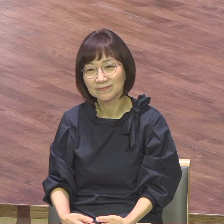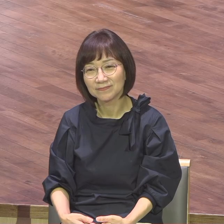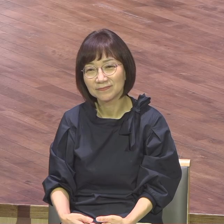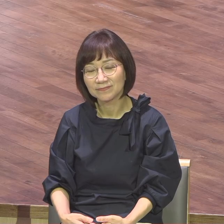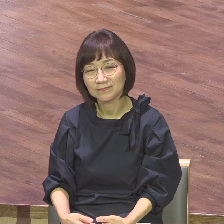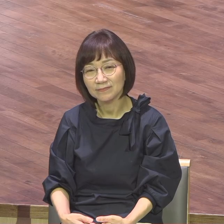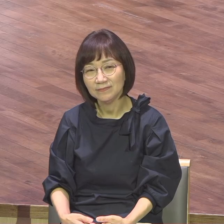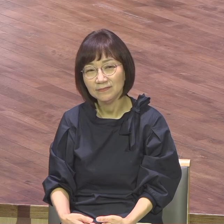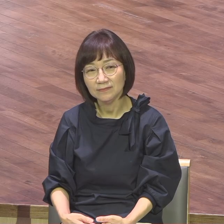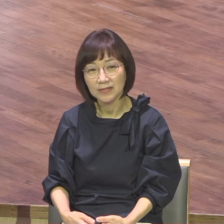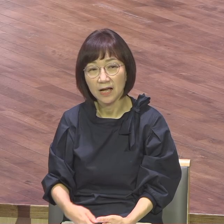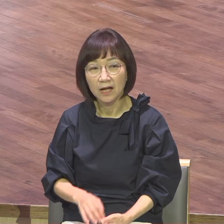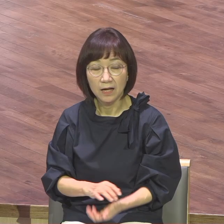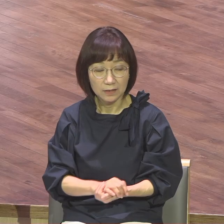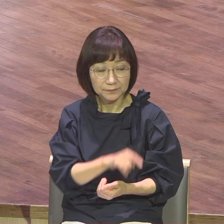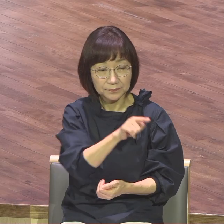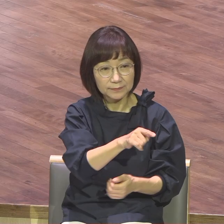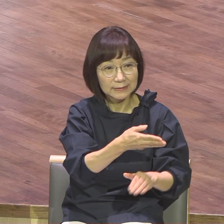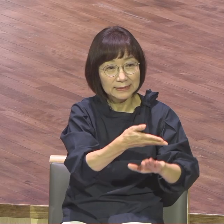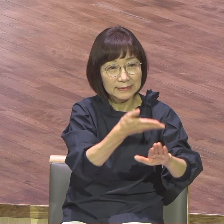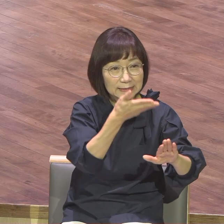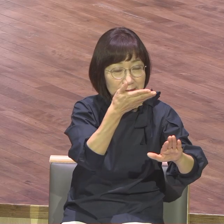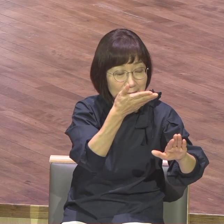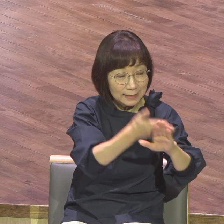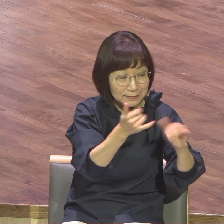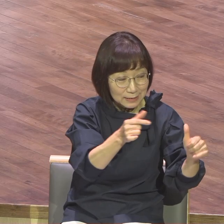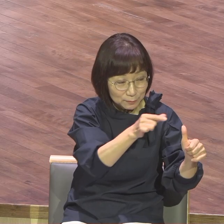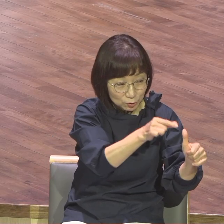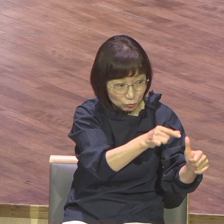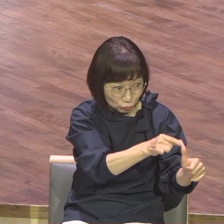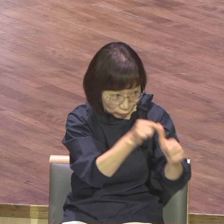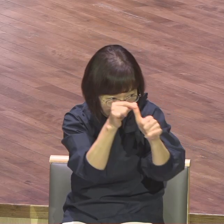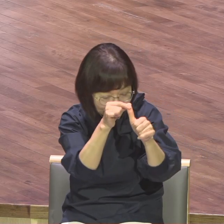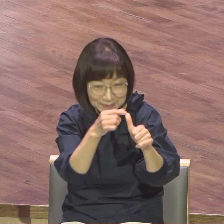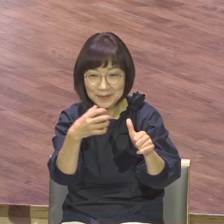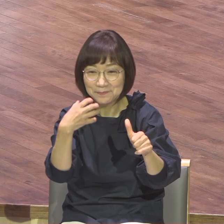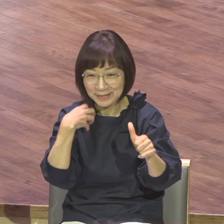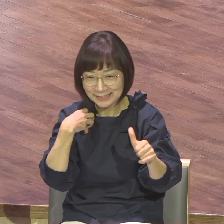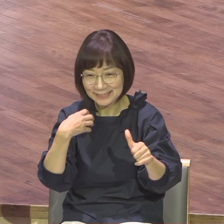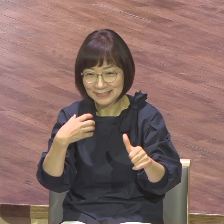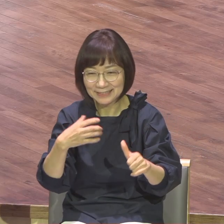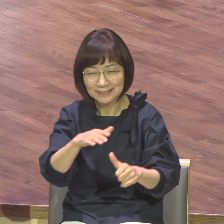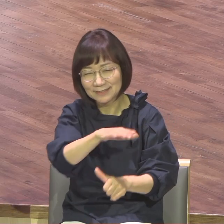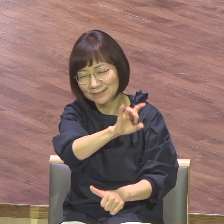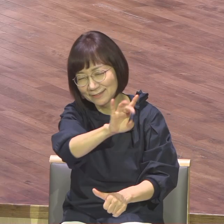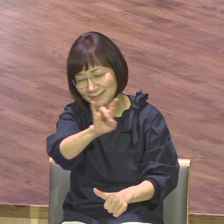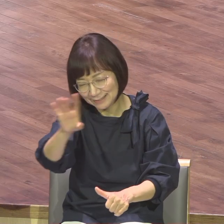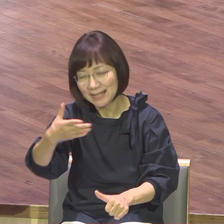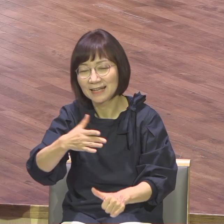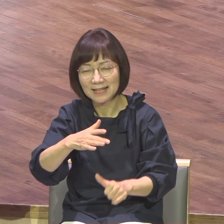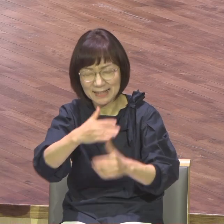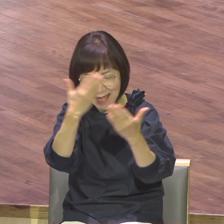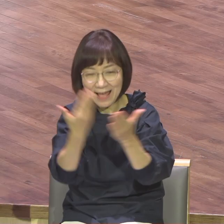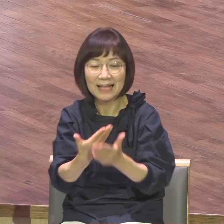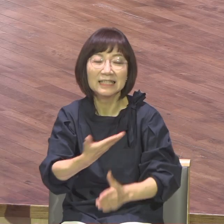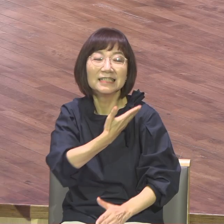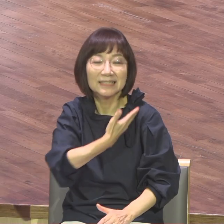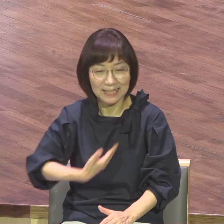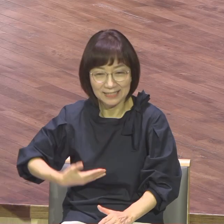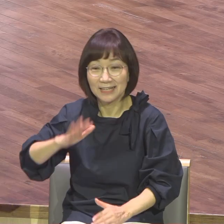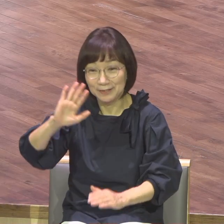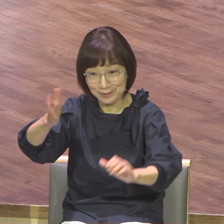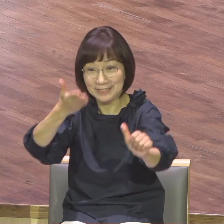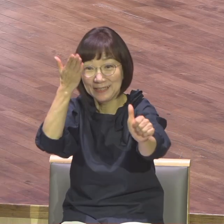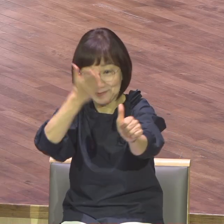다른 영혼을 살릴 수 있는 그리스도의 절대 제자로 여러분 한 분 한 분 다 서시기를 바랍니다.